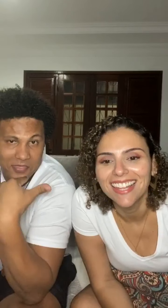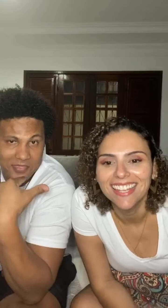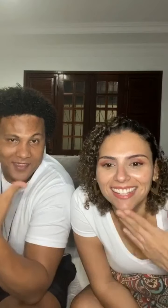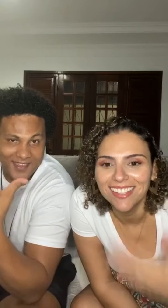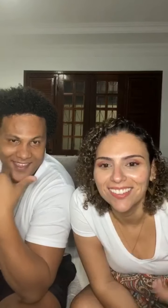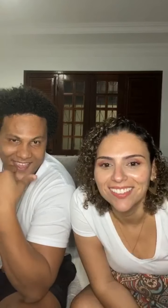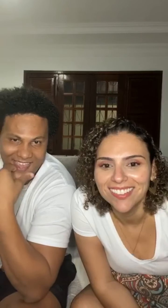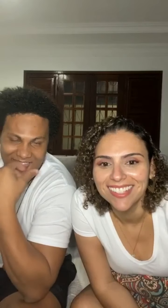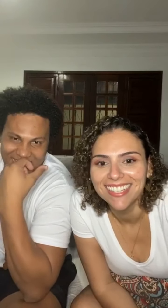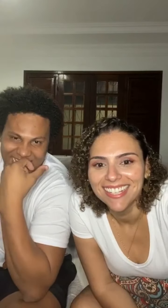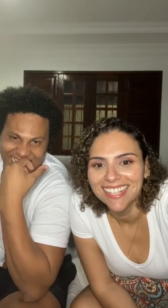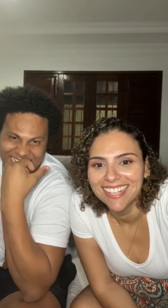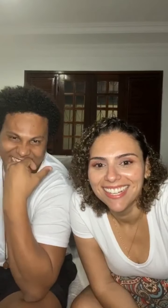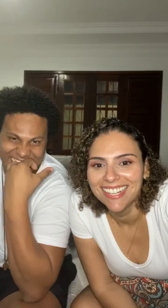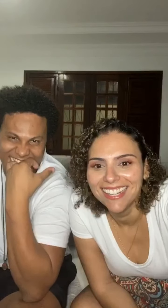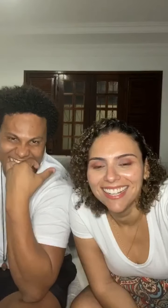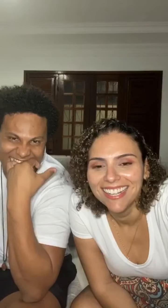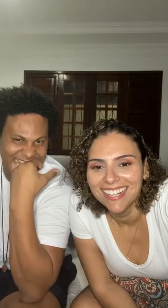Thank you.